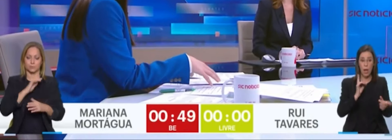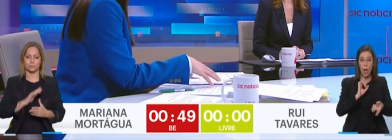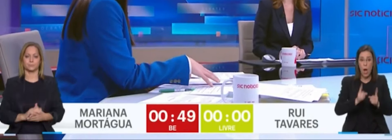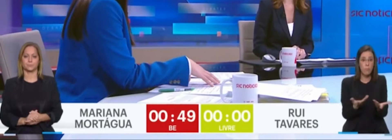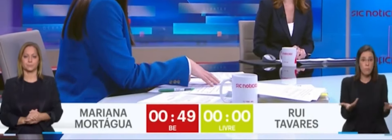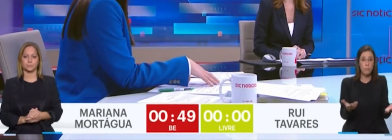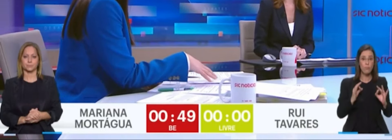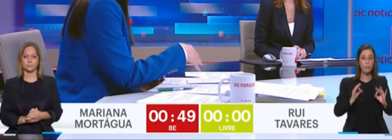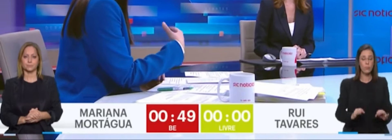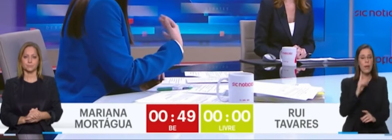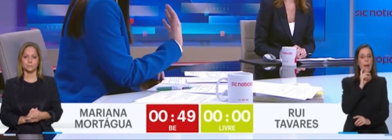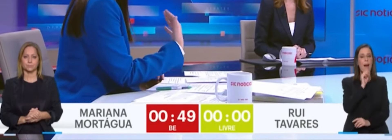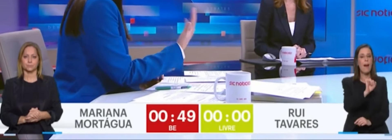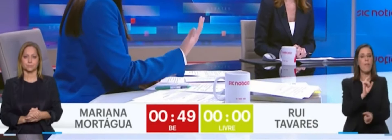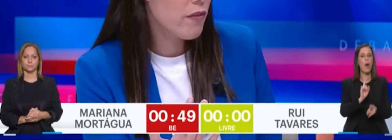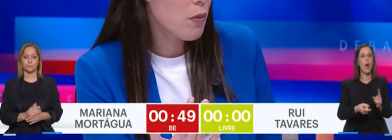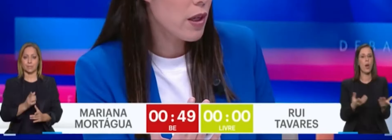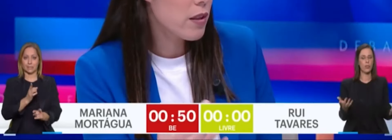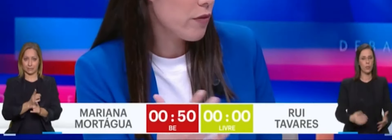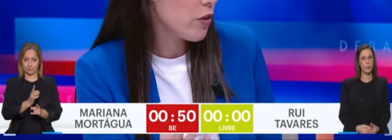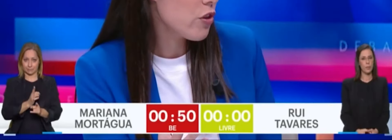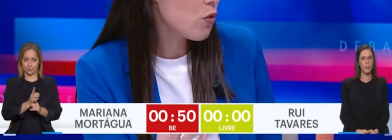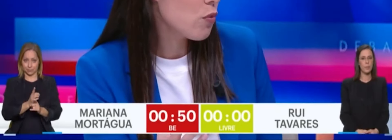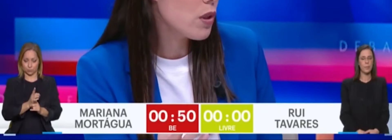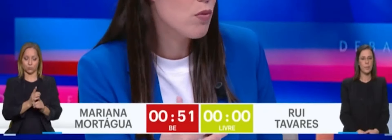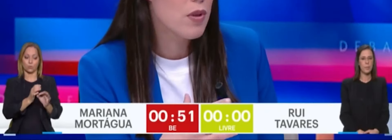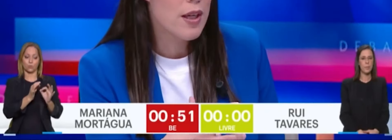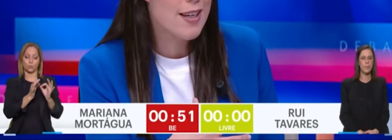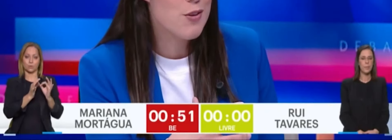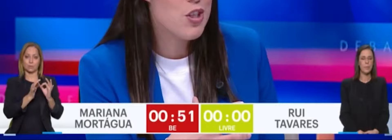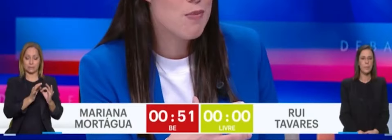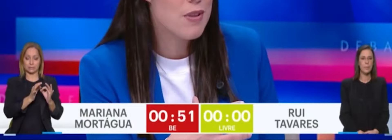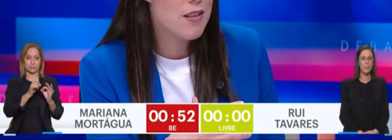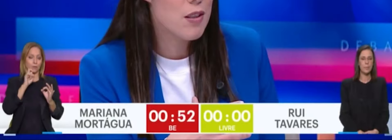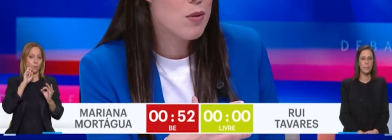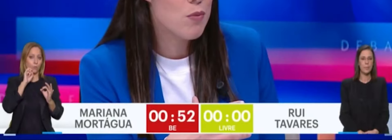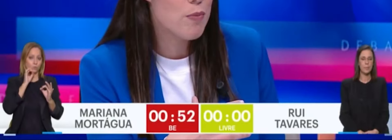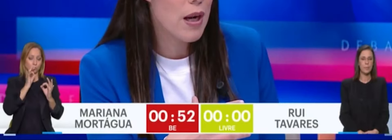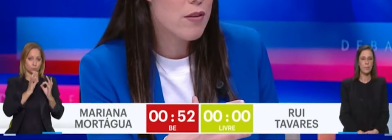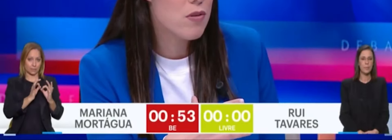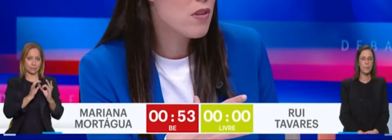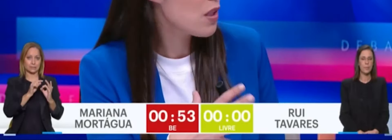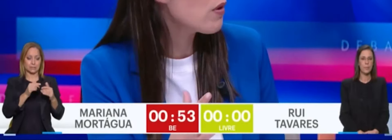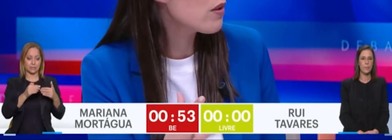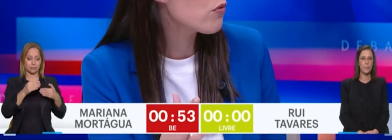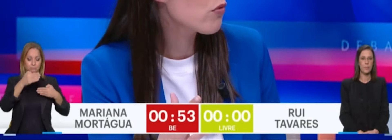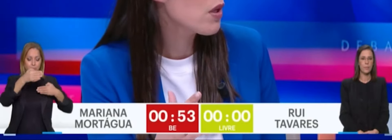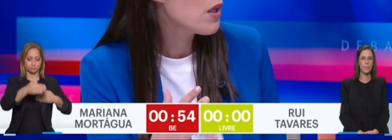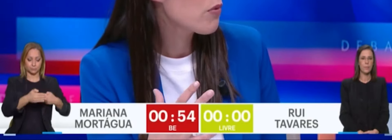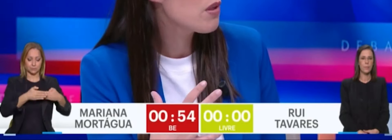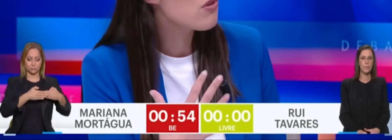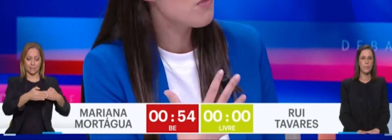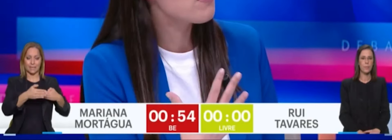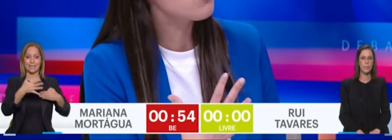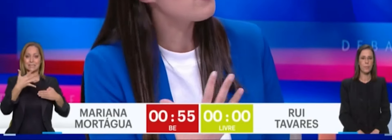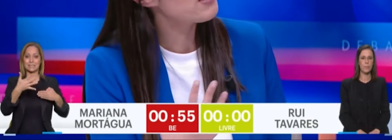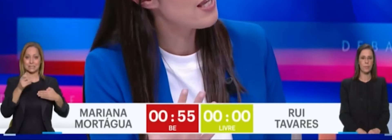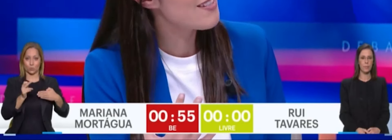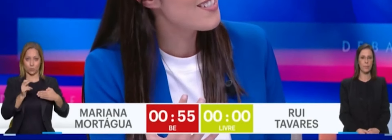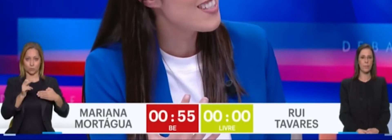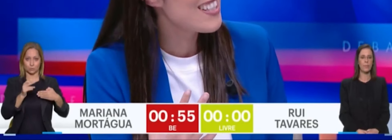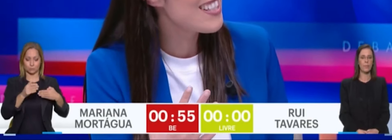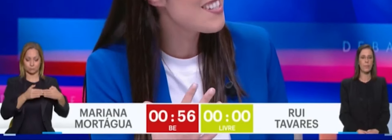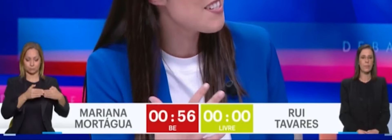aconteceu efetivamente com a sua avó mesmo o regime de salvaguarda que foi instituído era um regime que tinha um prazo de 5 anos ponto imaginamos a